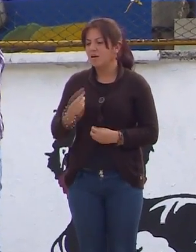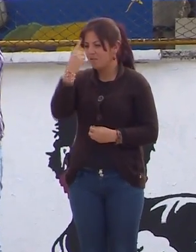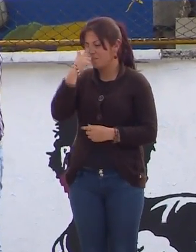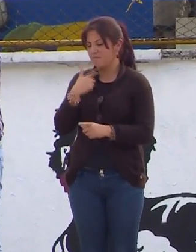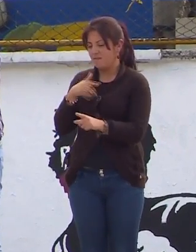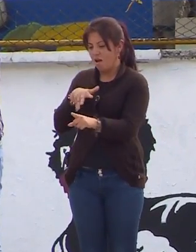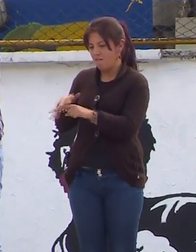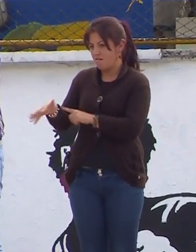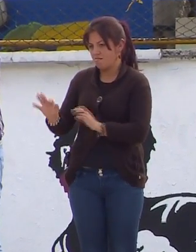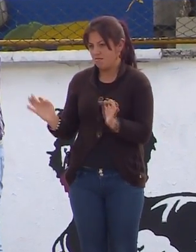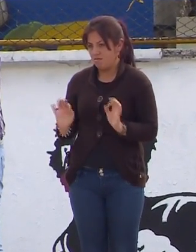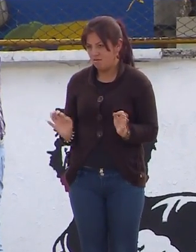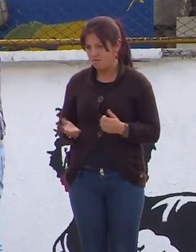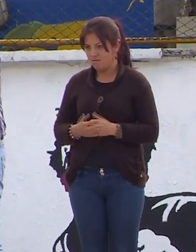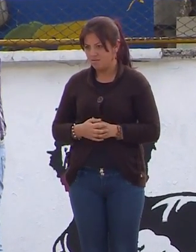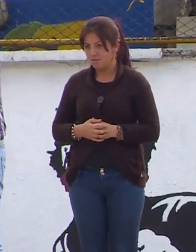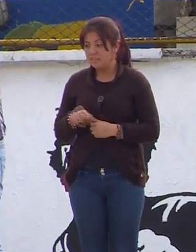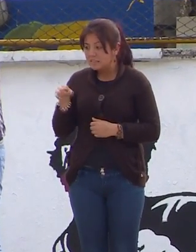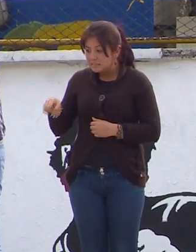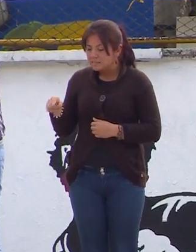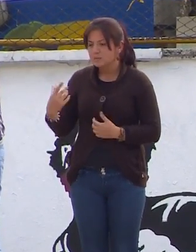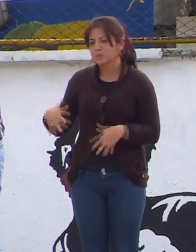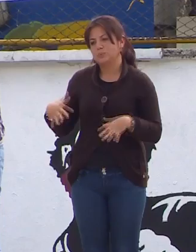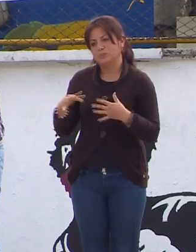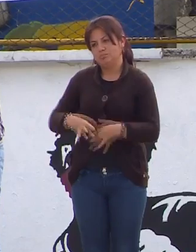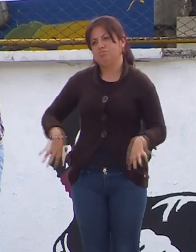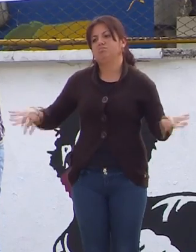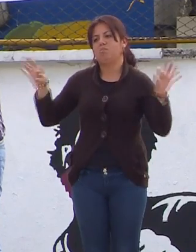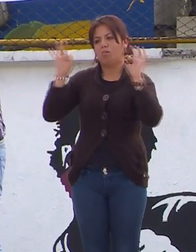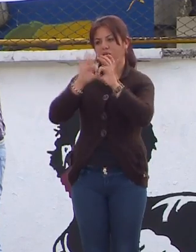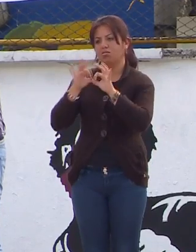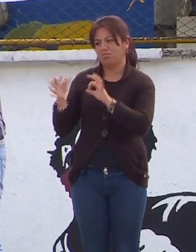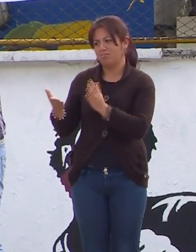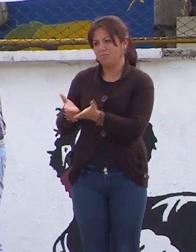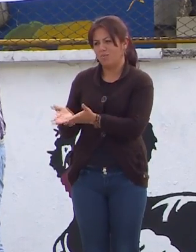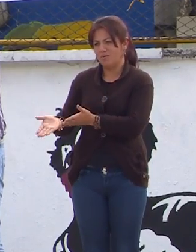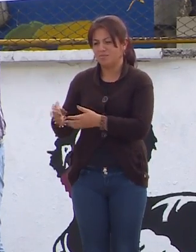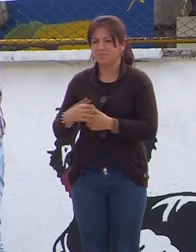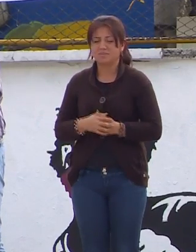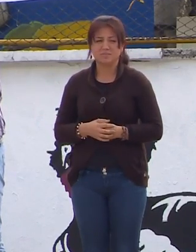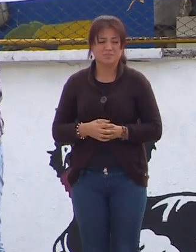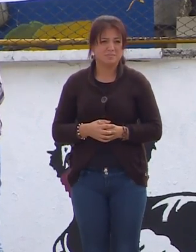sido el pilar de la universidad.